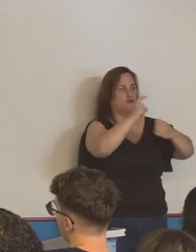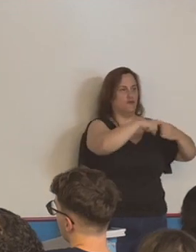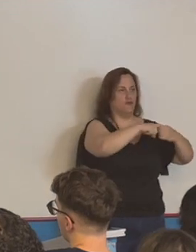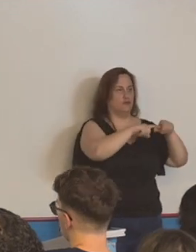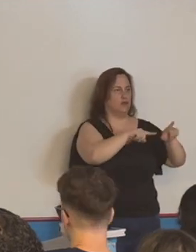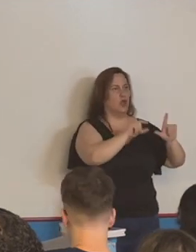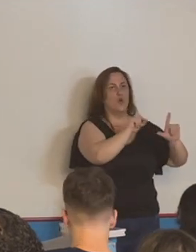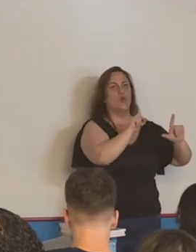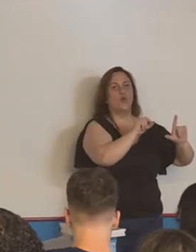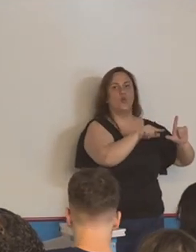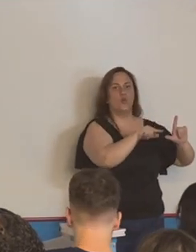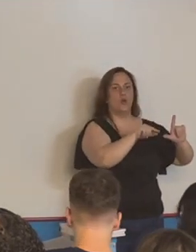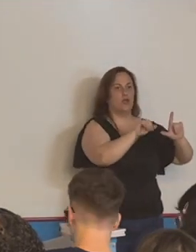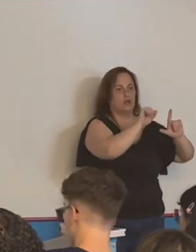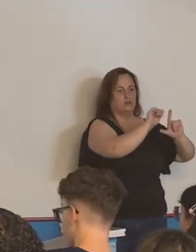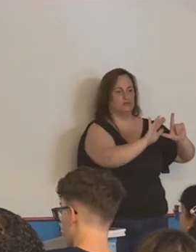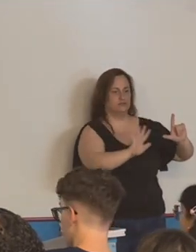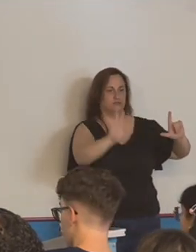Então,